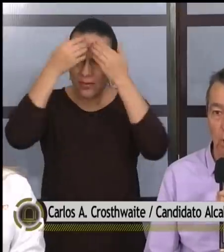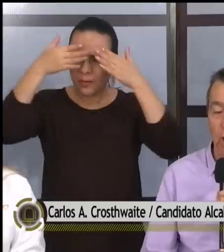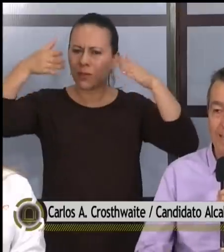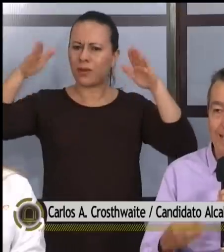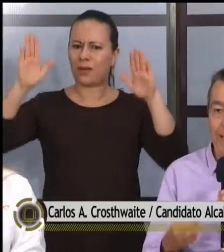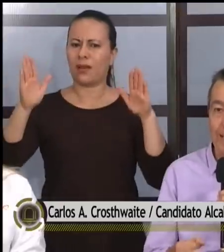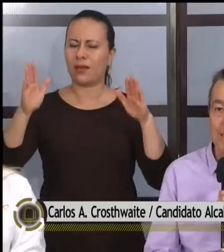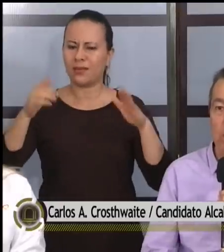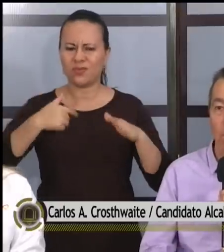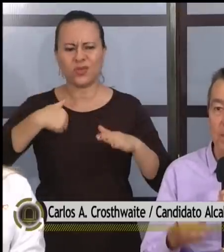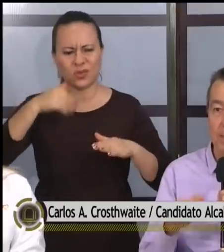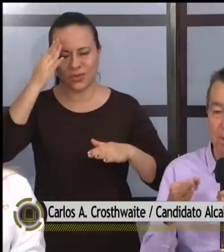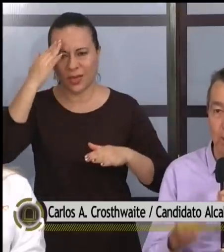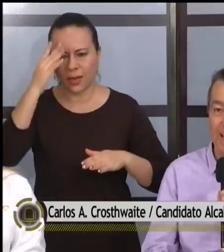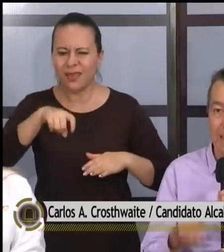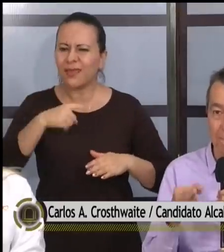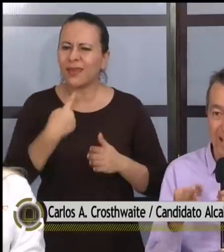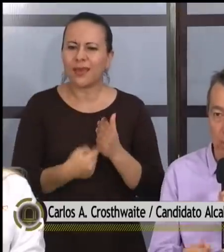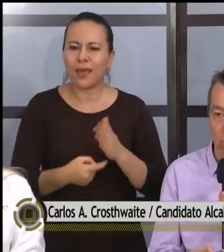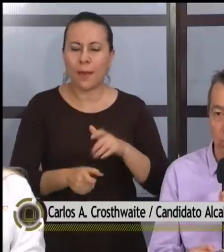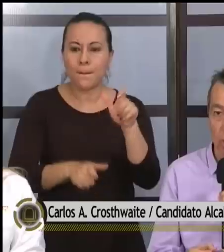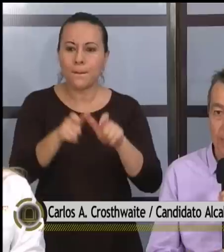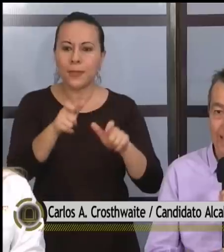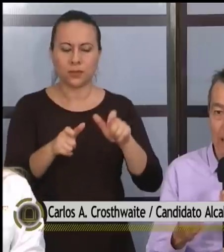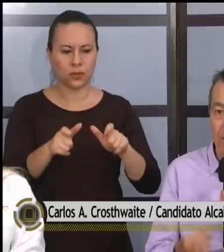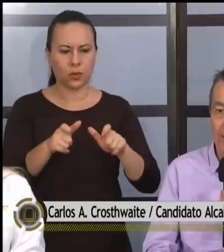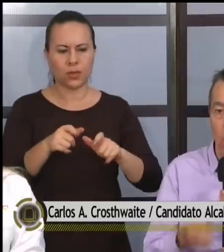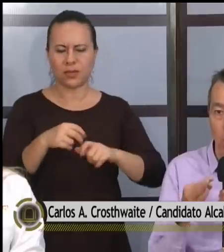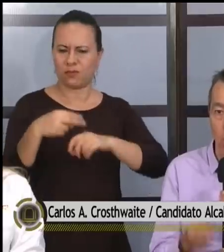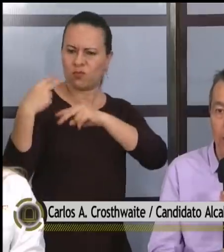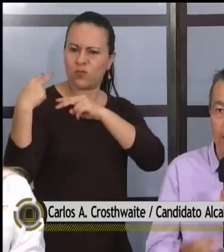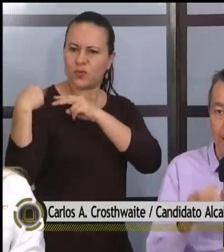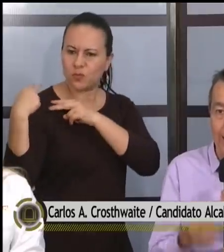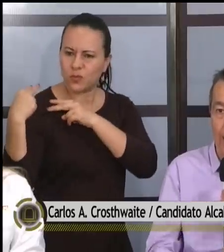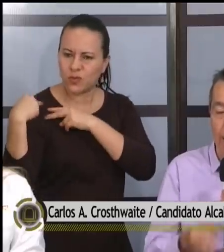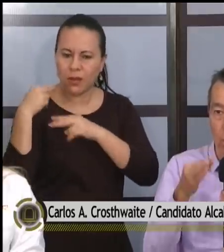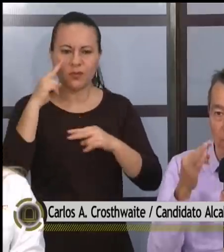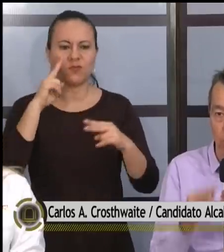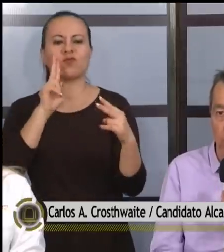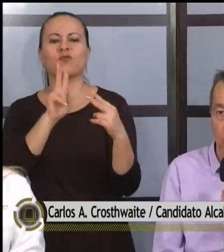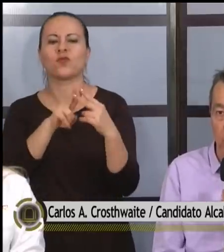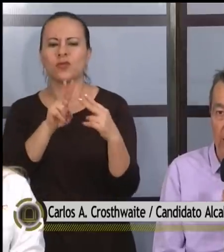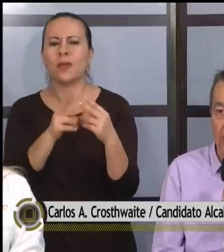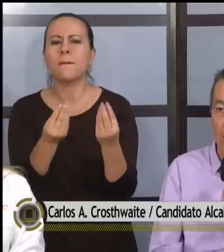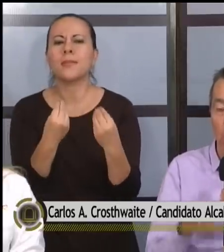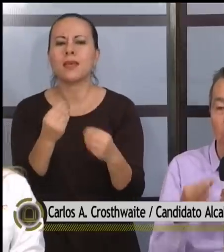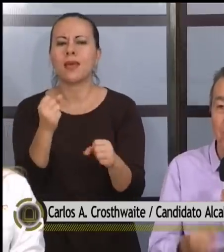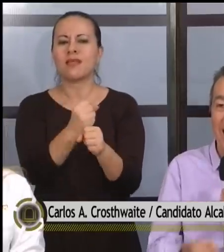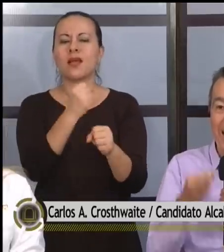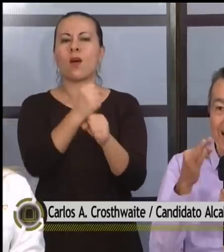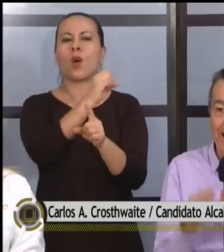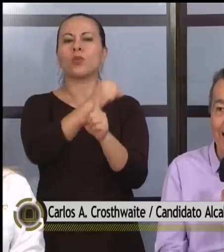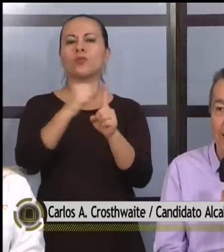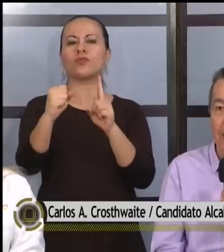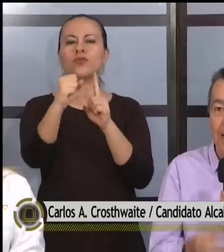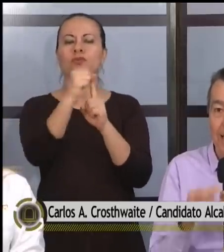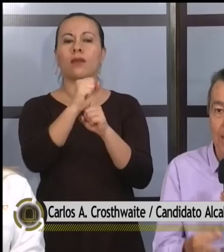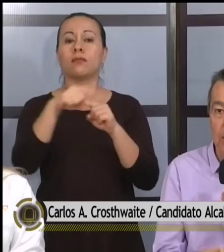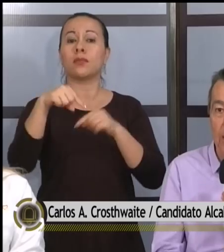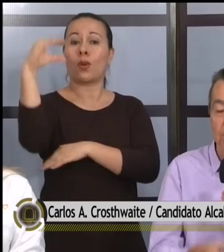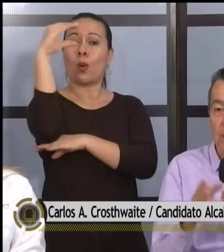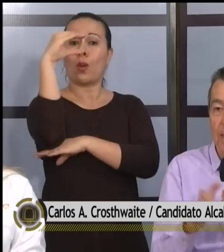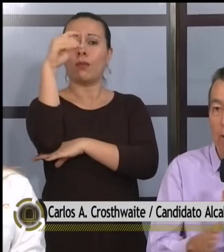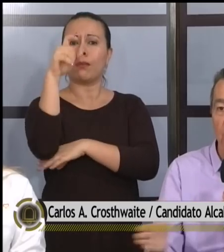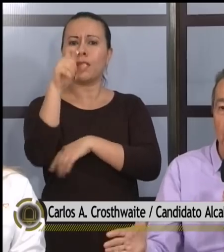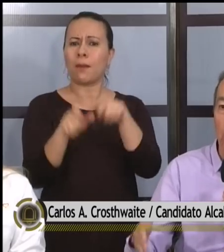porque yo creo que aquí necesitan es hombres y personas de méritos, que realmente conozcan y vayan a trabajar por la función pública. Colombia requiere